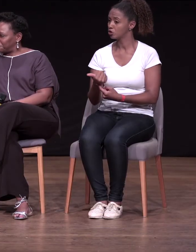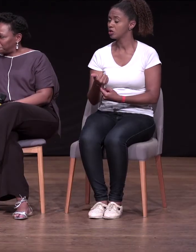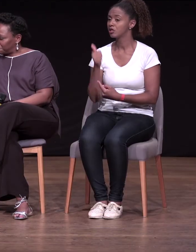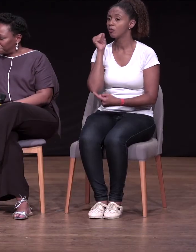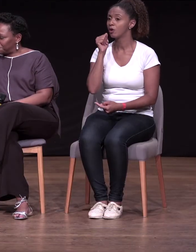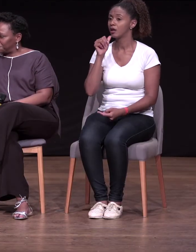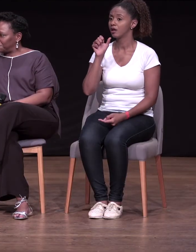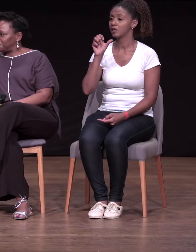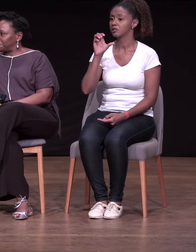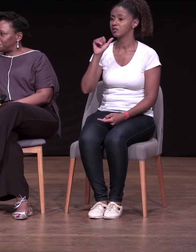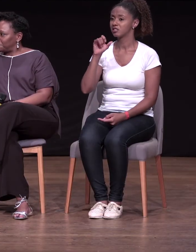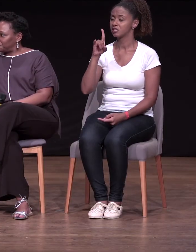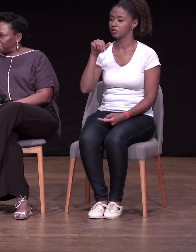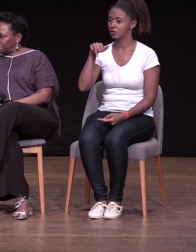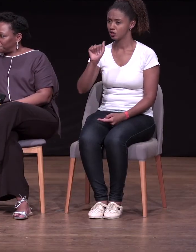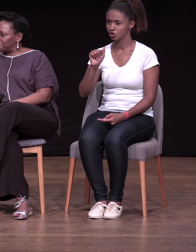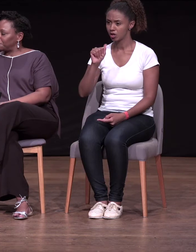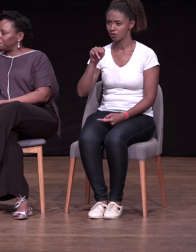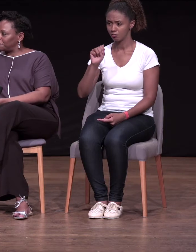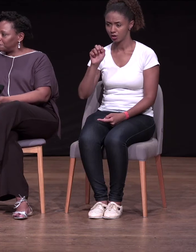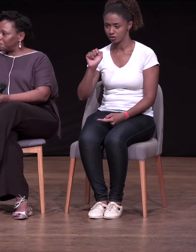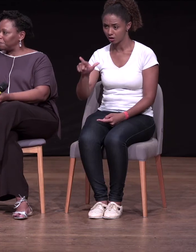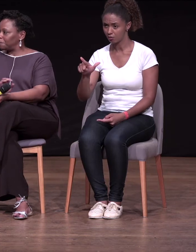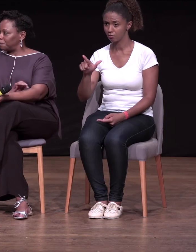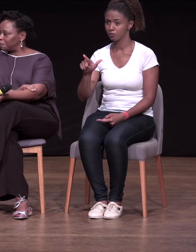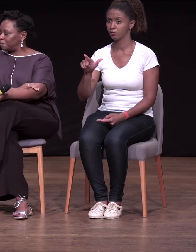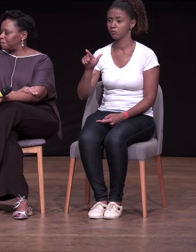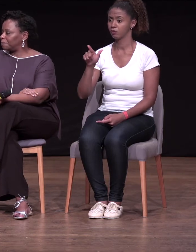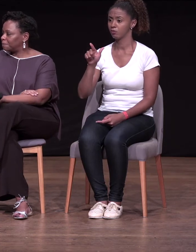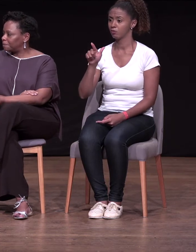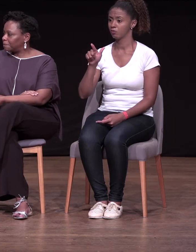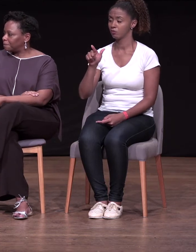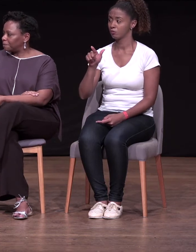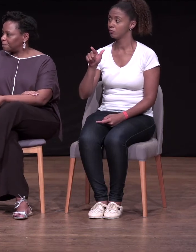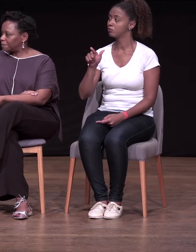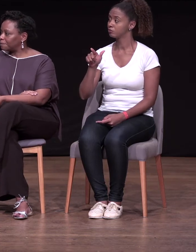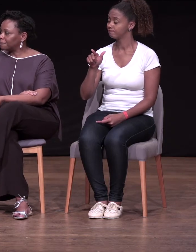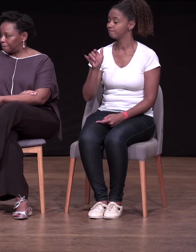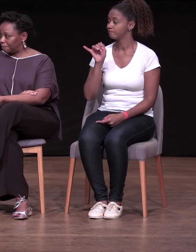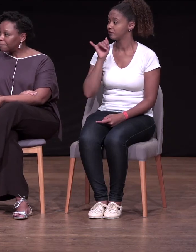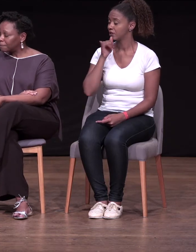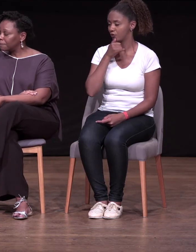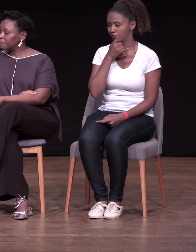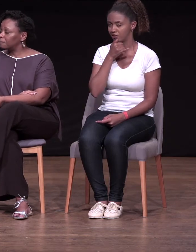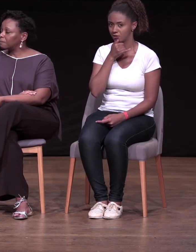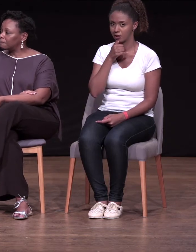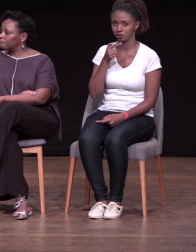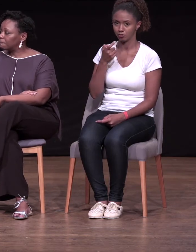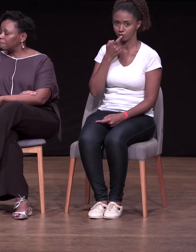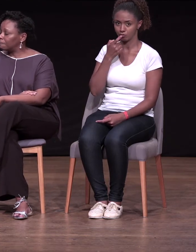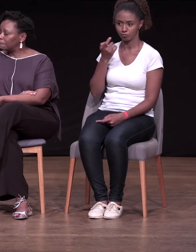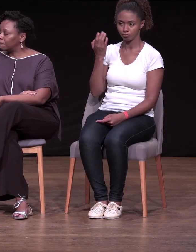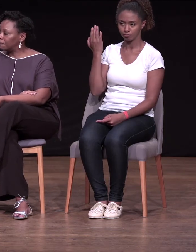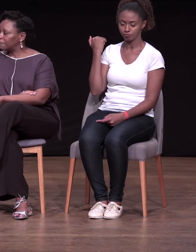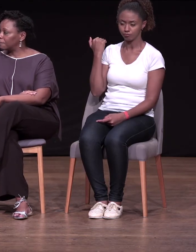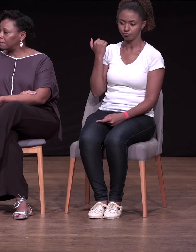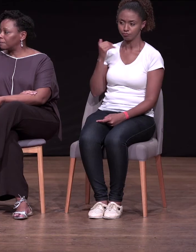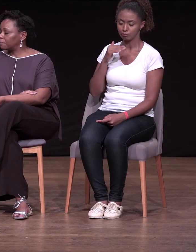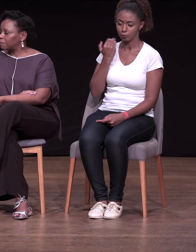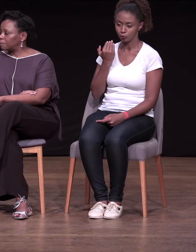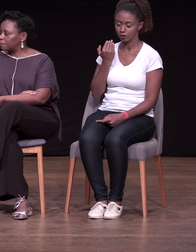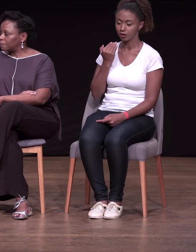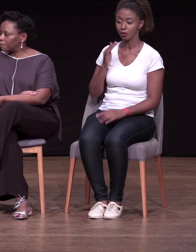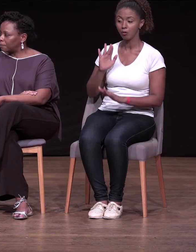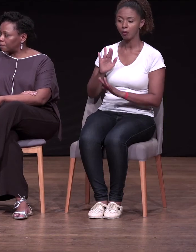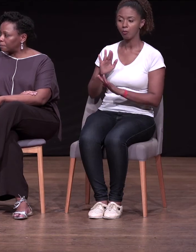né? Acho que um artista que é contemporâneo, que infelizmente faleceu recentemente, mas que traz